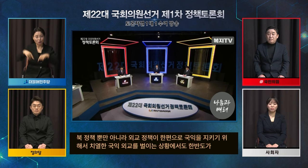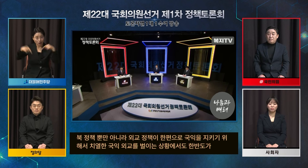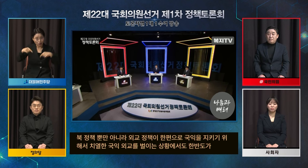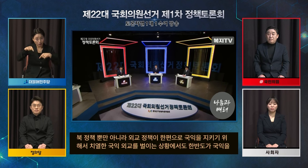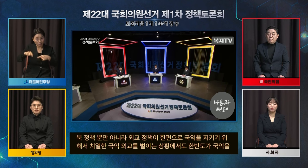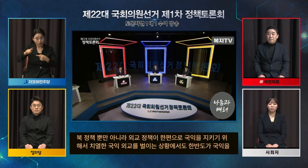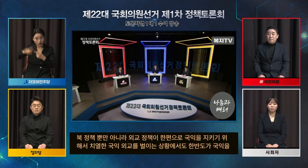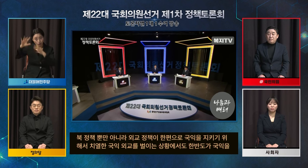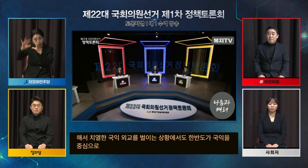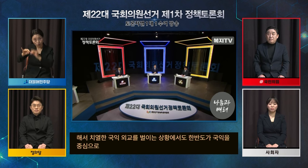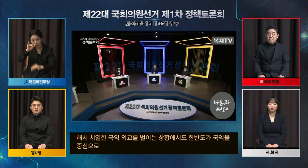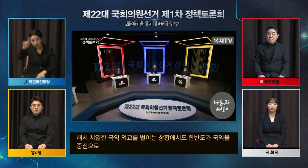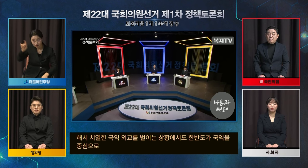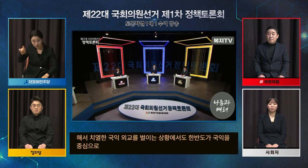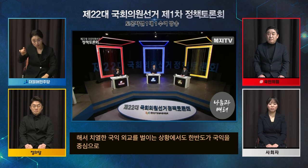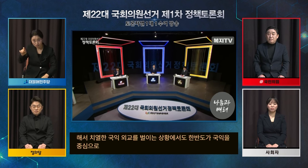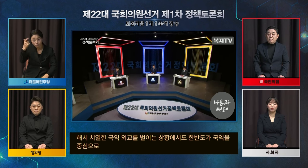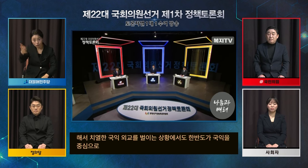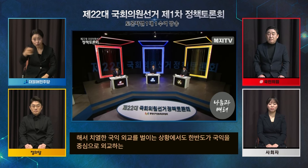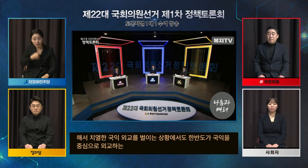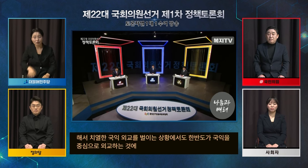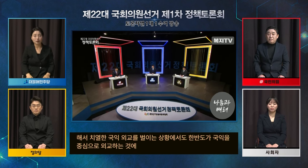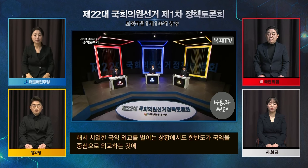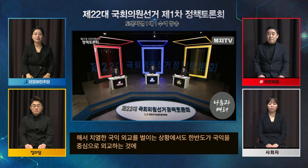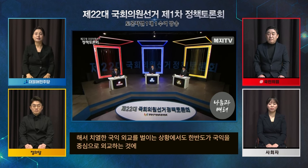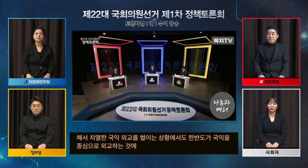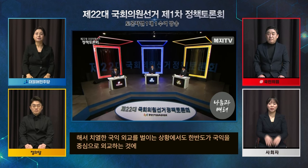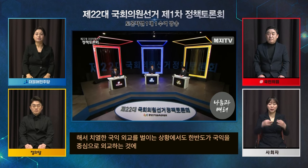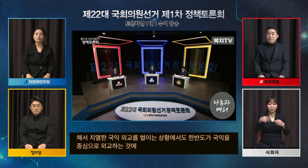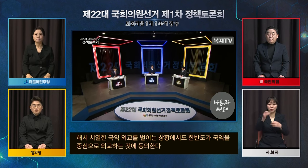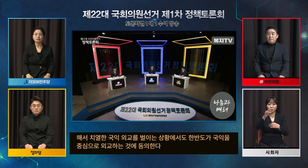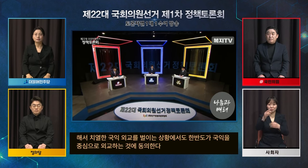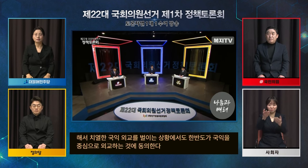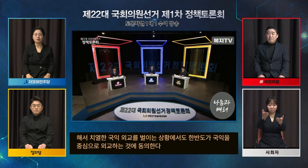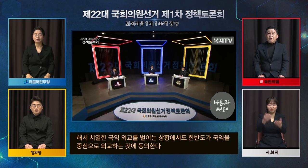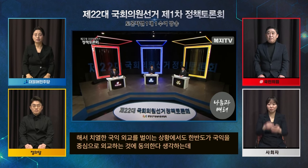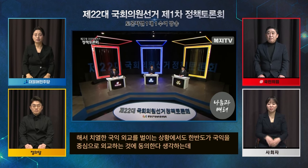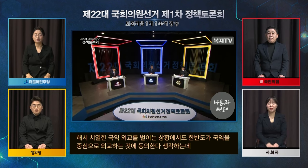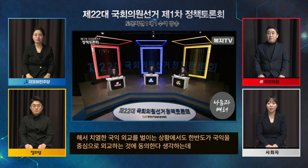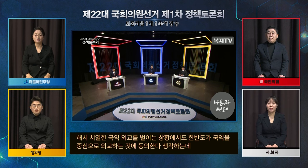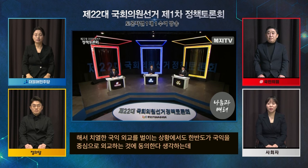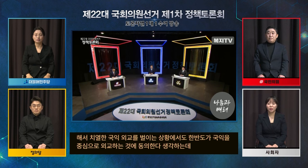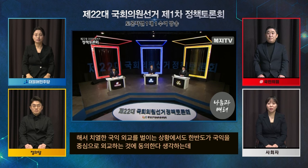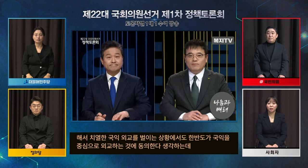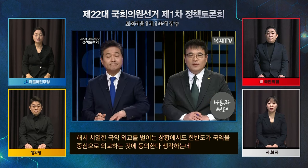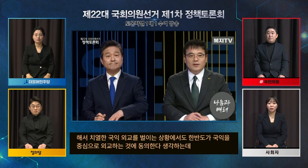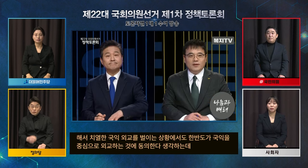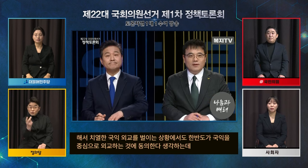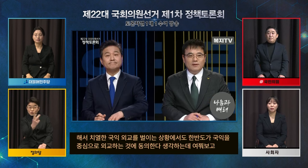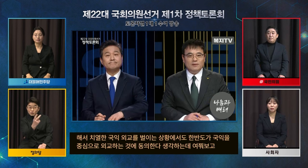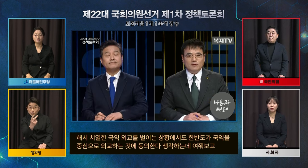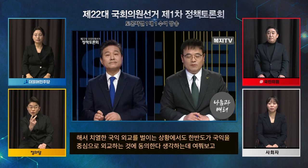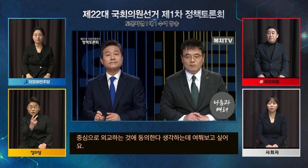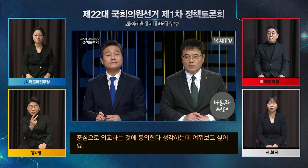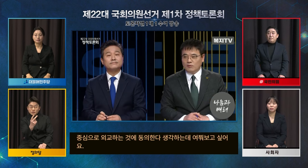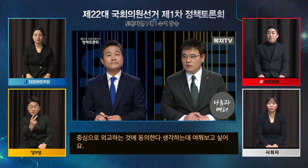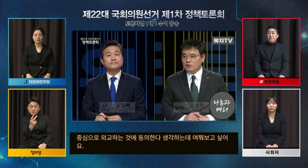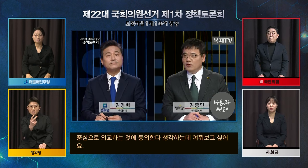동의하실 거라고 생각하는데요. 한번 여쭤보고 싶어요. 김종민 정의당 정책위원장 제가 앞토론에서 조금 이렇게